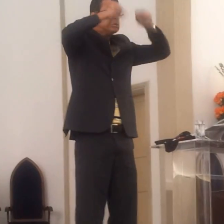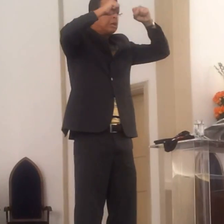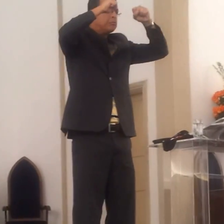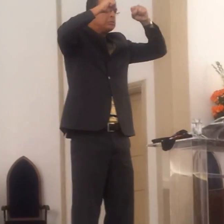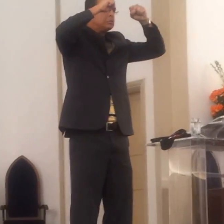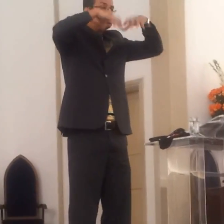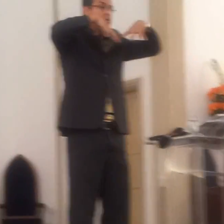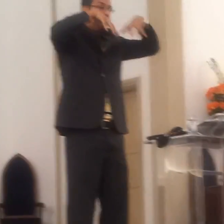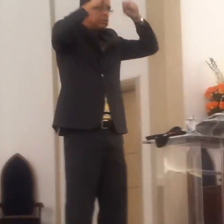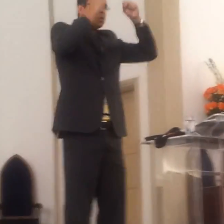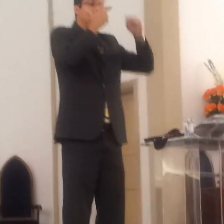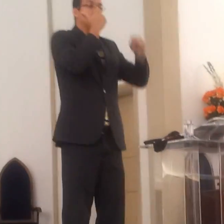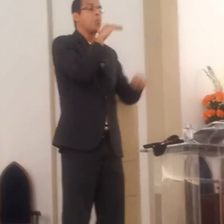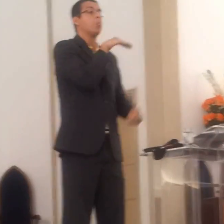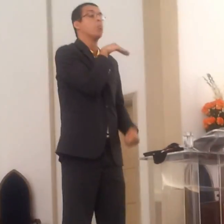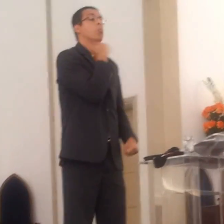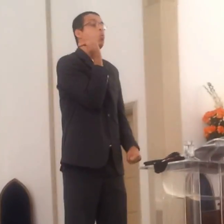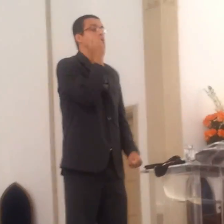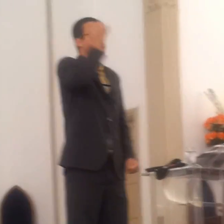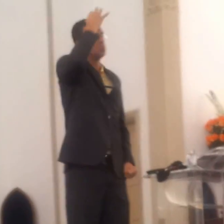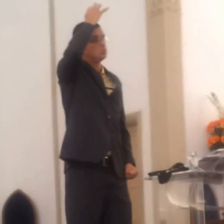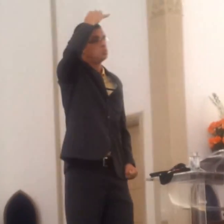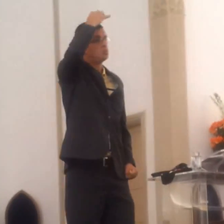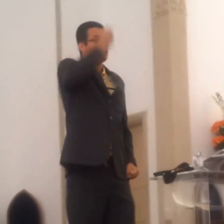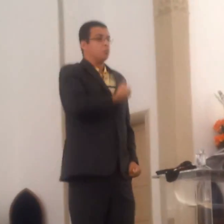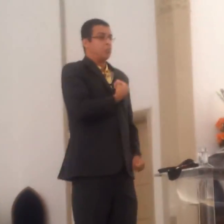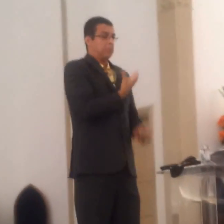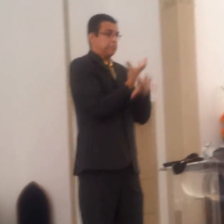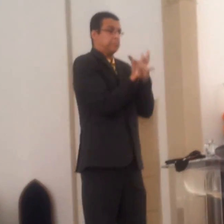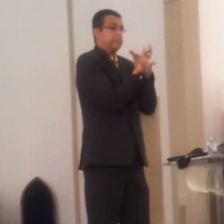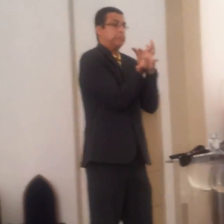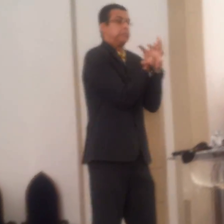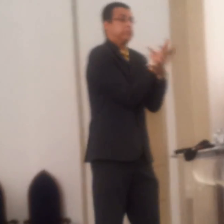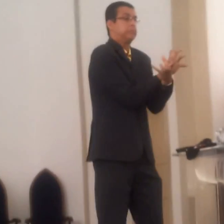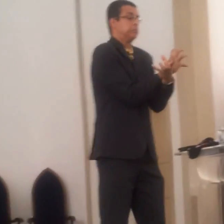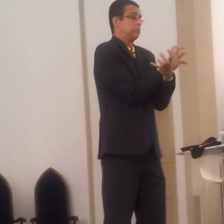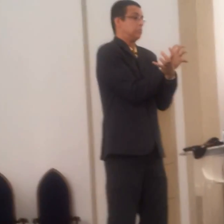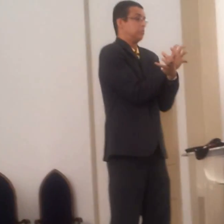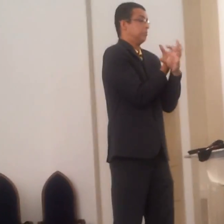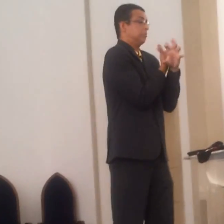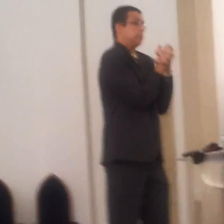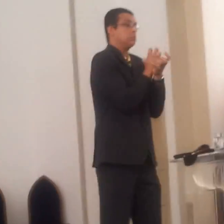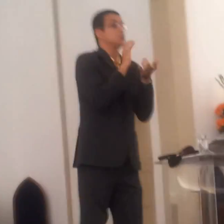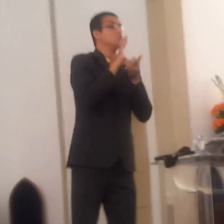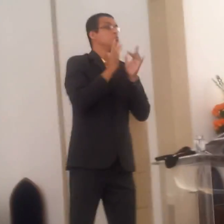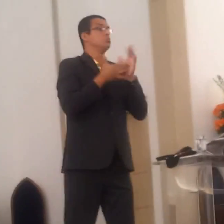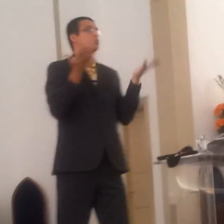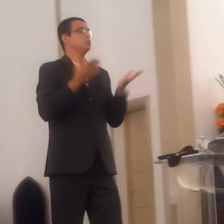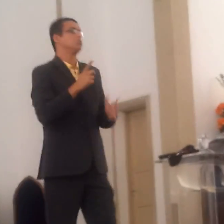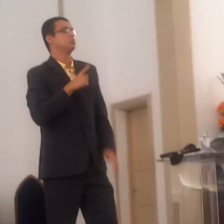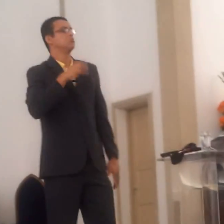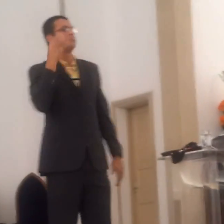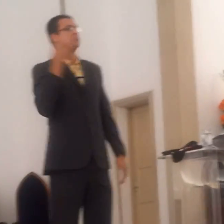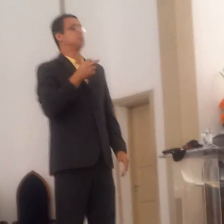mundo. Ele estava brilhando no meio das trevas, né? E Jesus estava ali trazendo luz para as pessoas que estavam